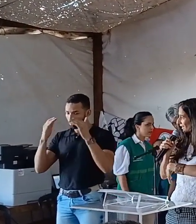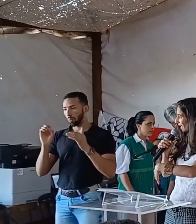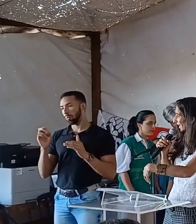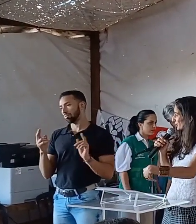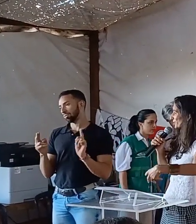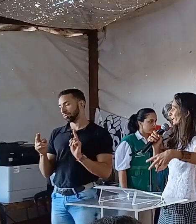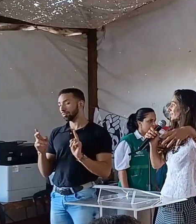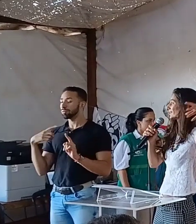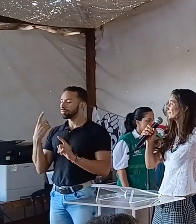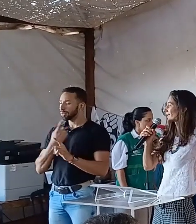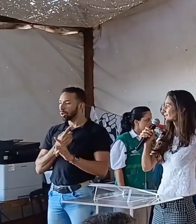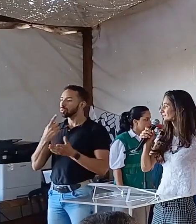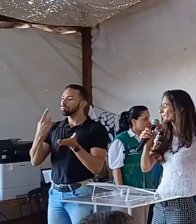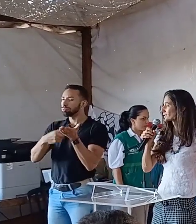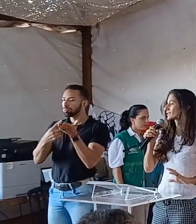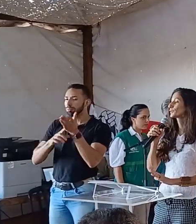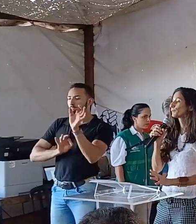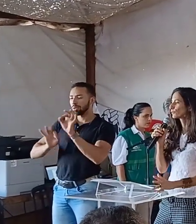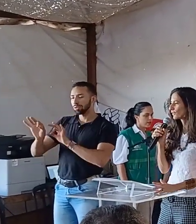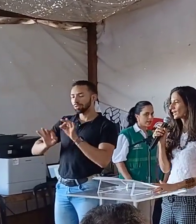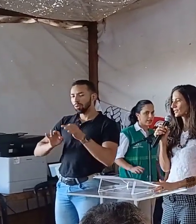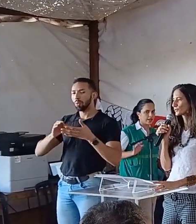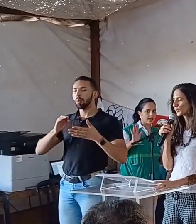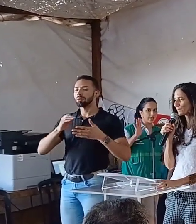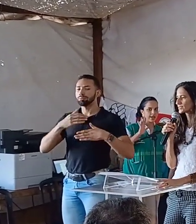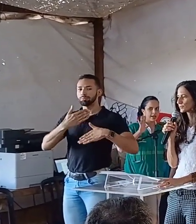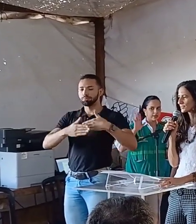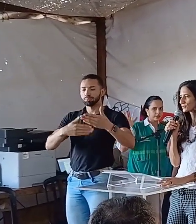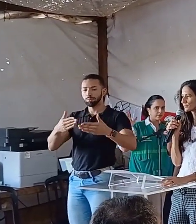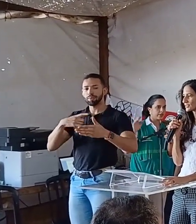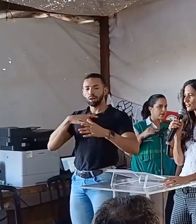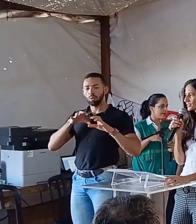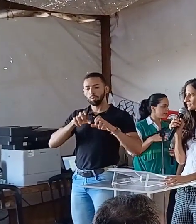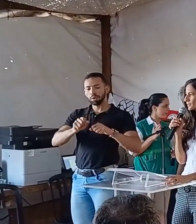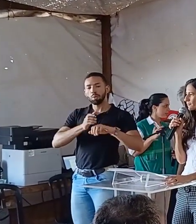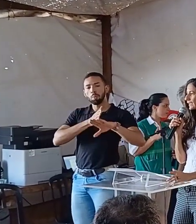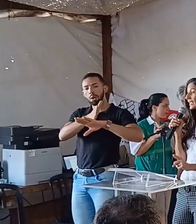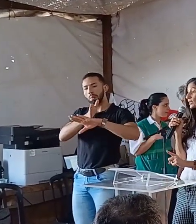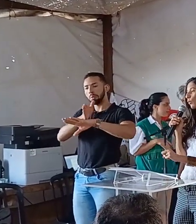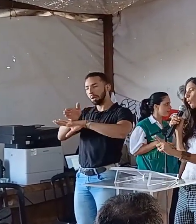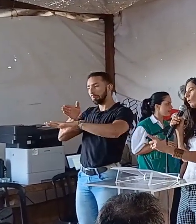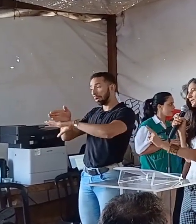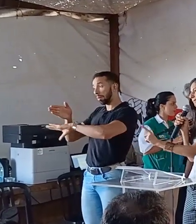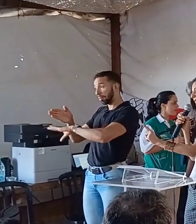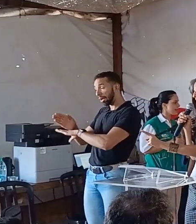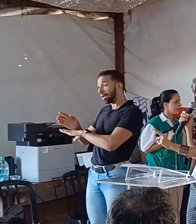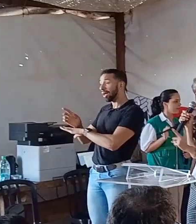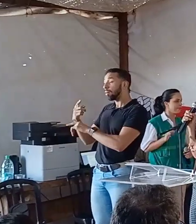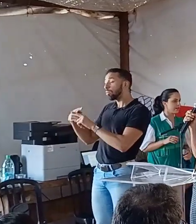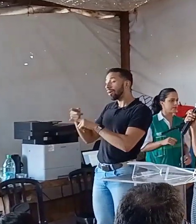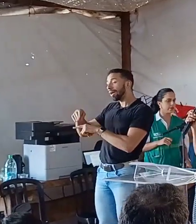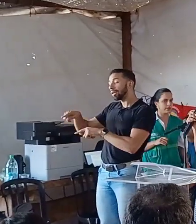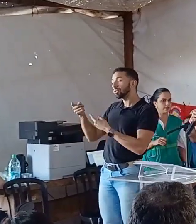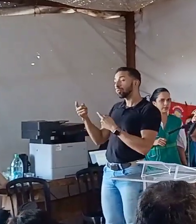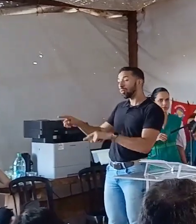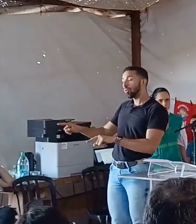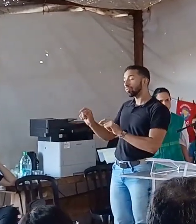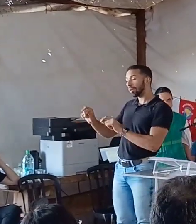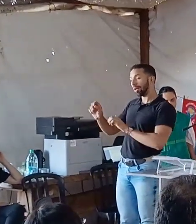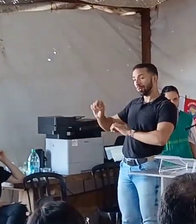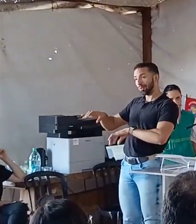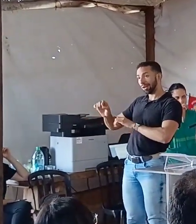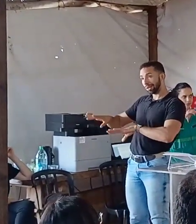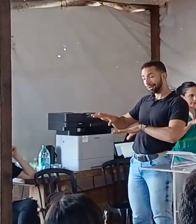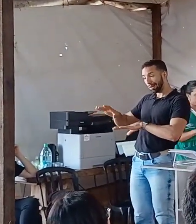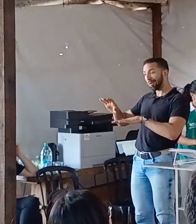Fizemos uma agenda intensa passando por várias ocupações estudantis que eram contra a privatização da